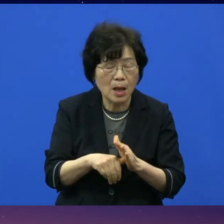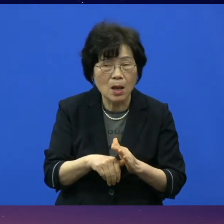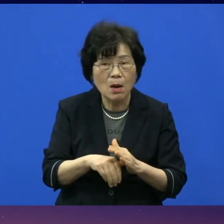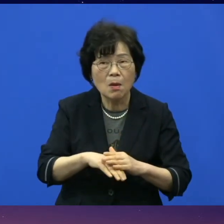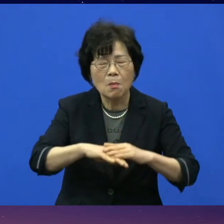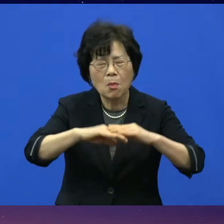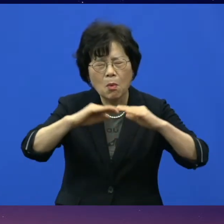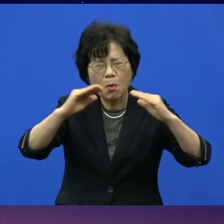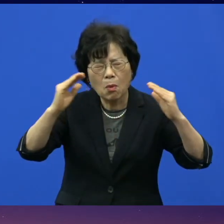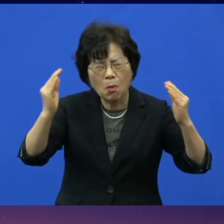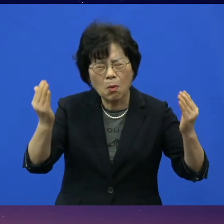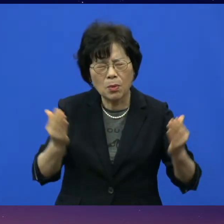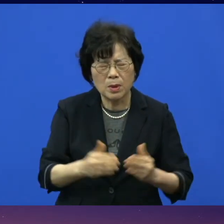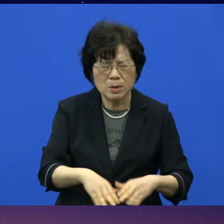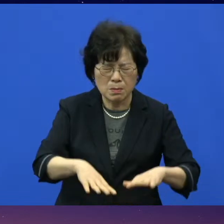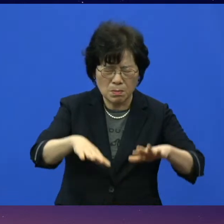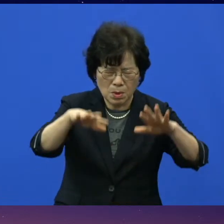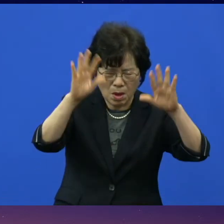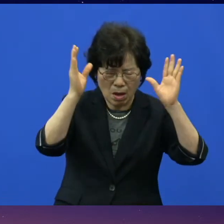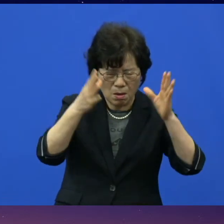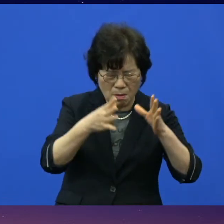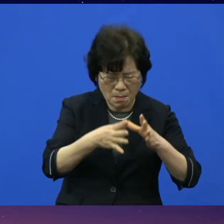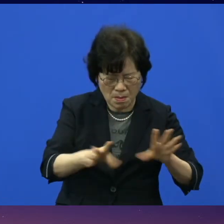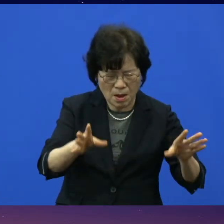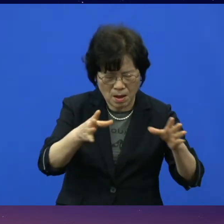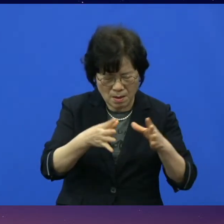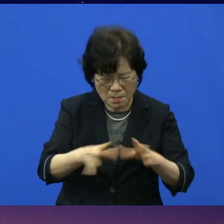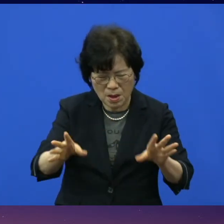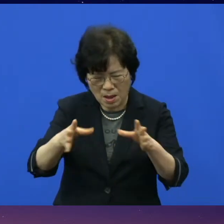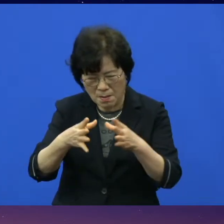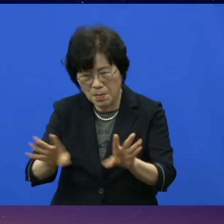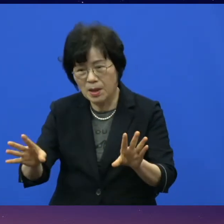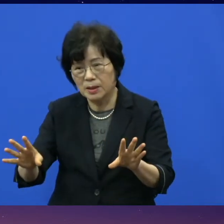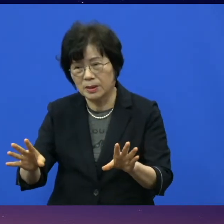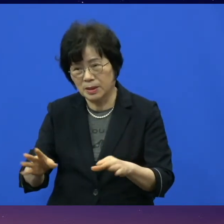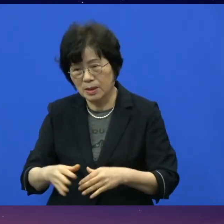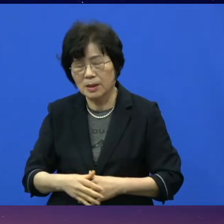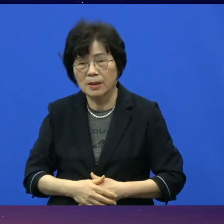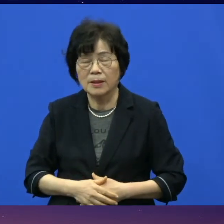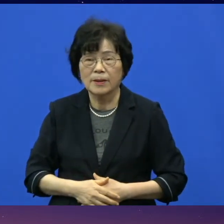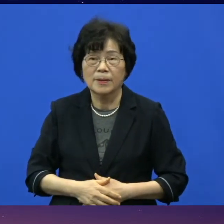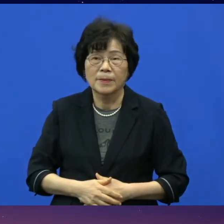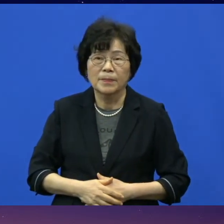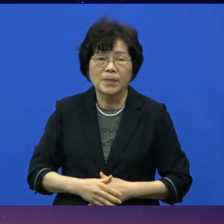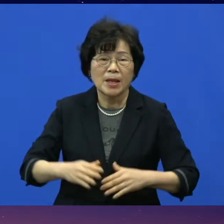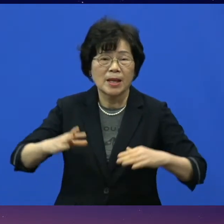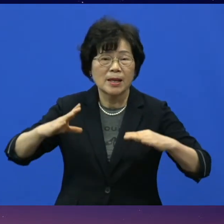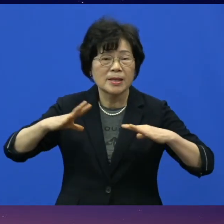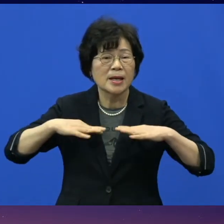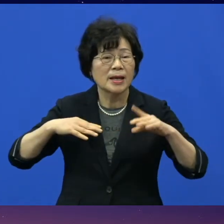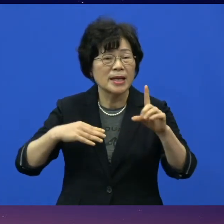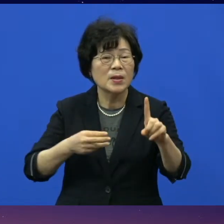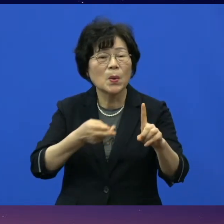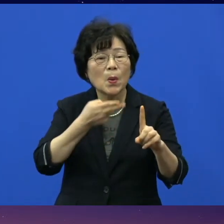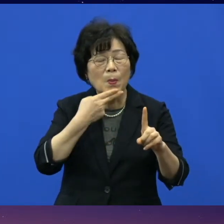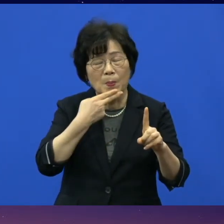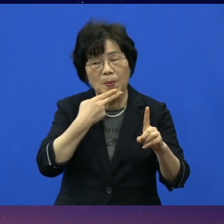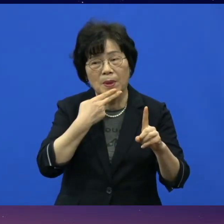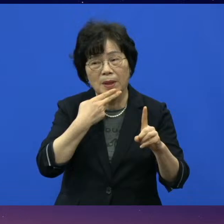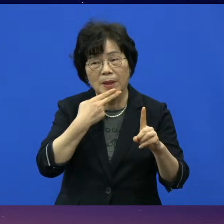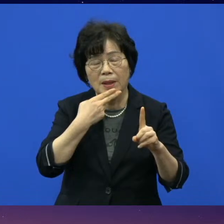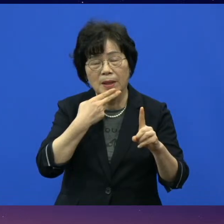대로 망가집니다. 다 망가지죠. 완전히 망가지잖아요. 자랑할 게 하나도 없어요. 친구들이